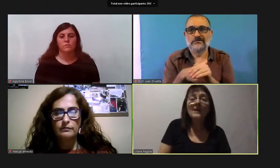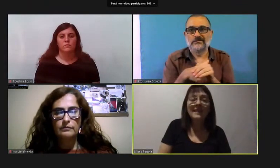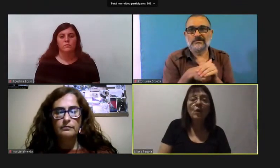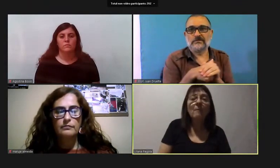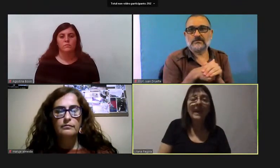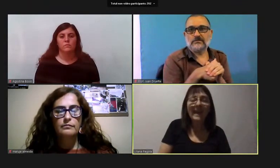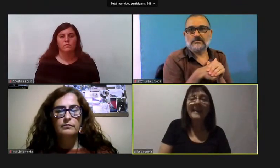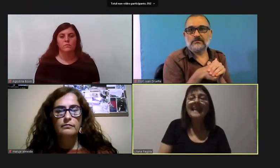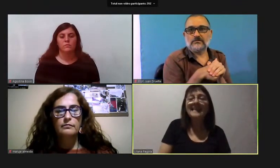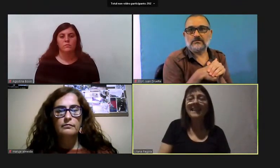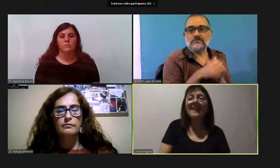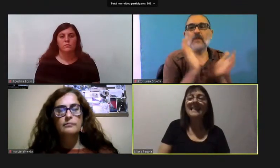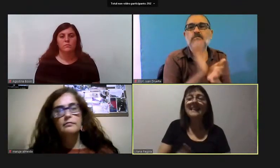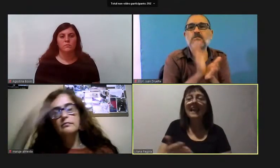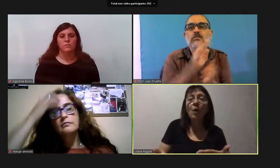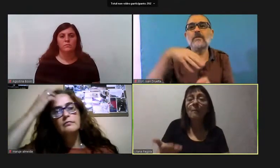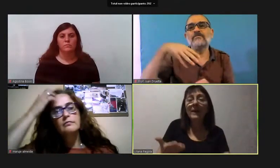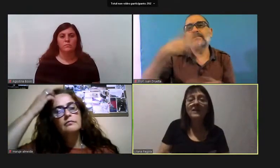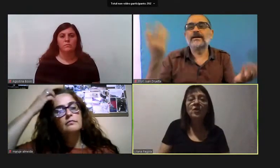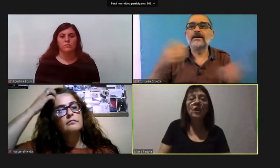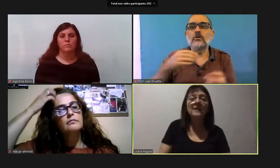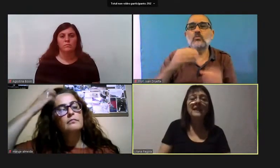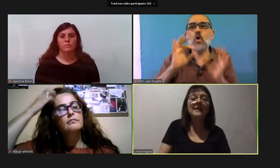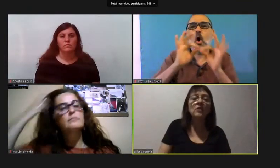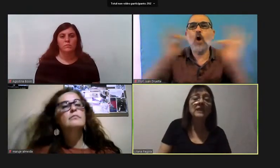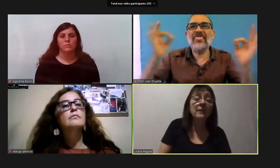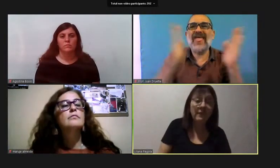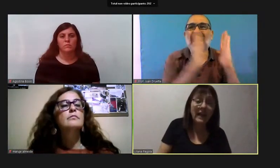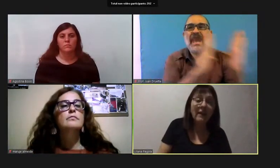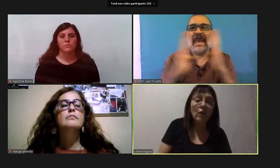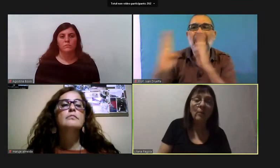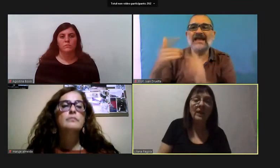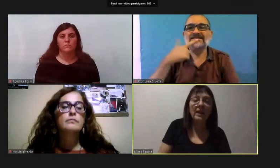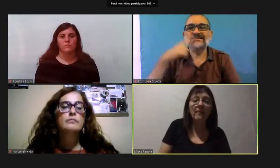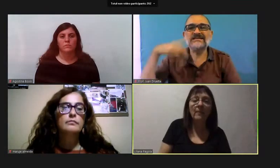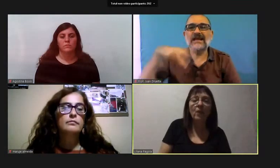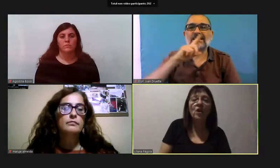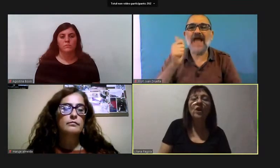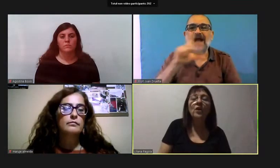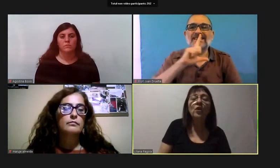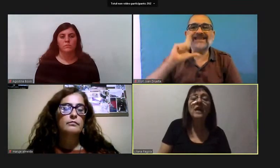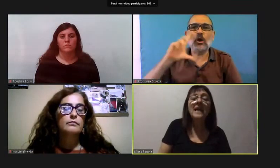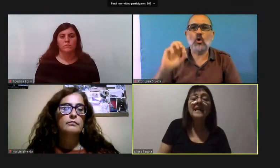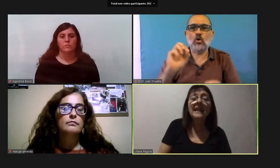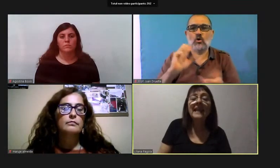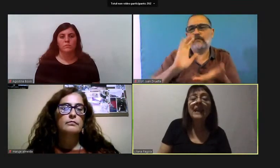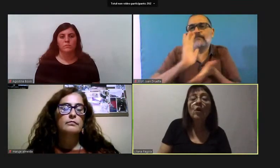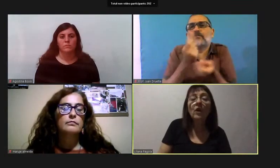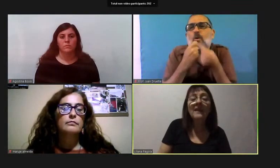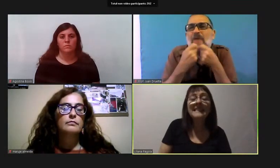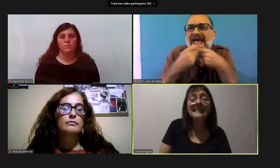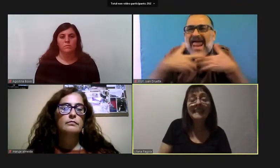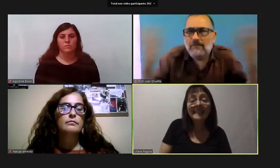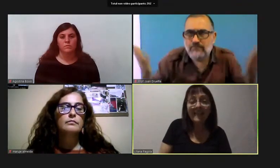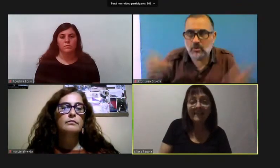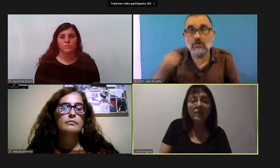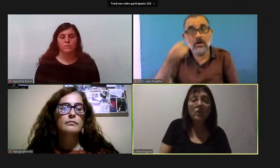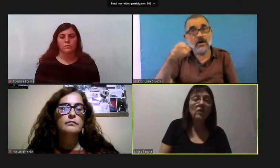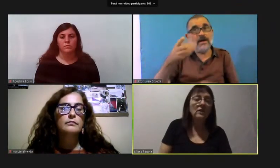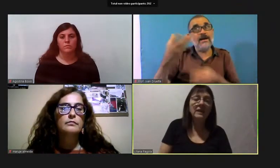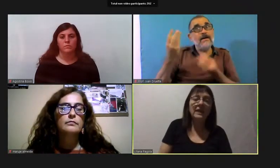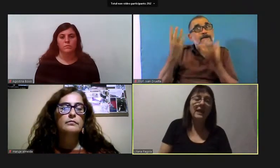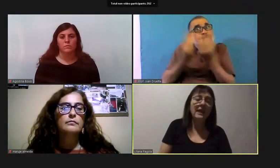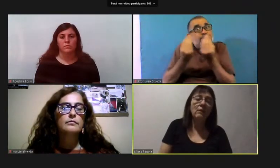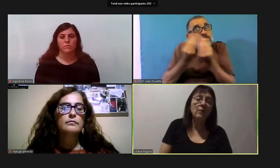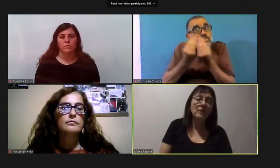puedo así comparar y realizar las comparaciones entre los significados, por ejemplo, ¿no? Y en el orden